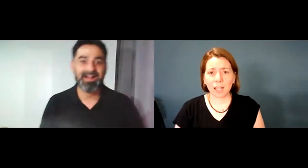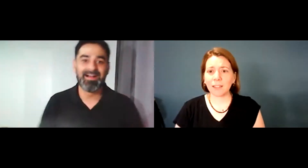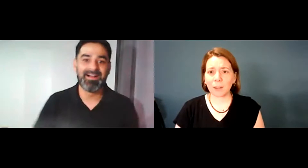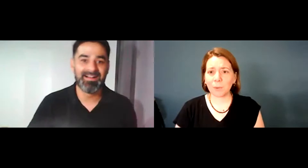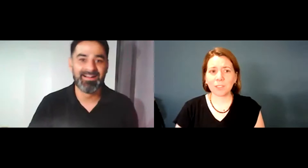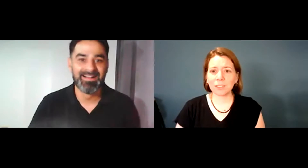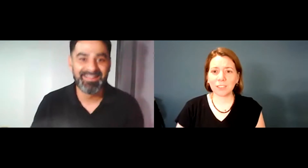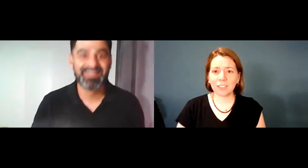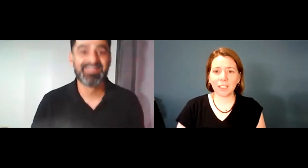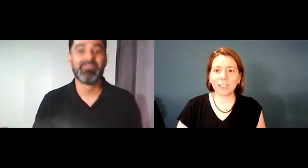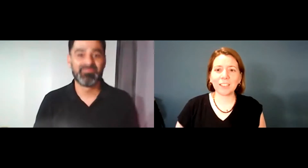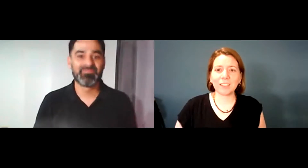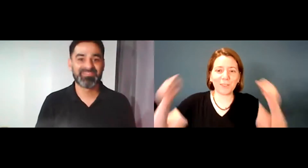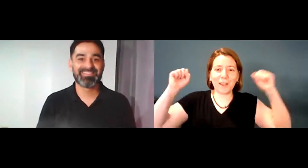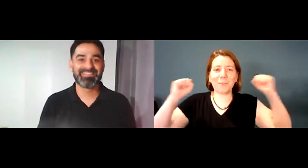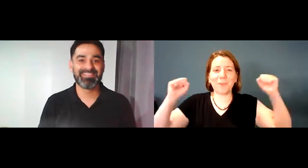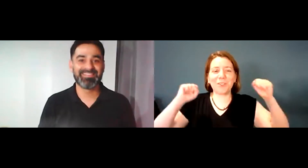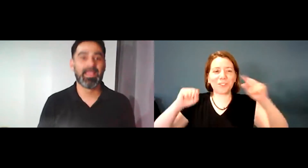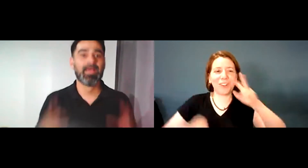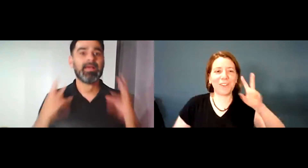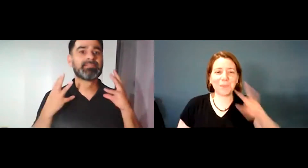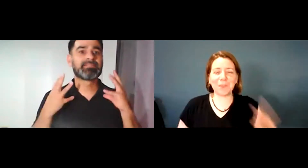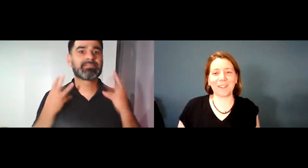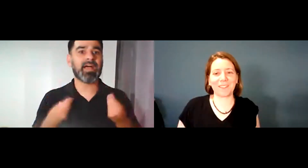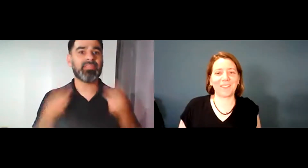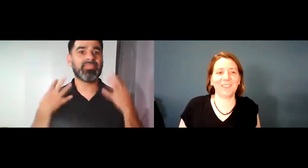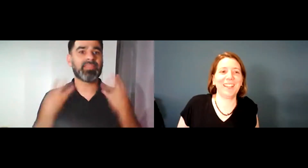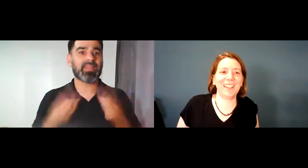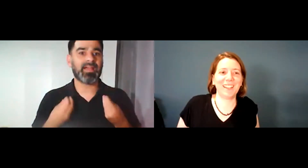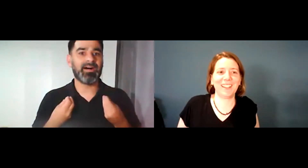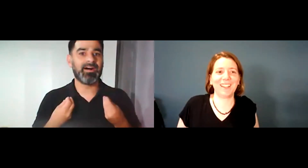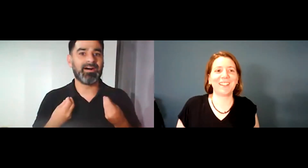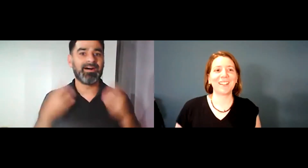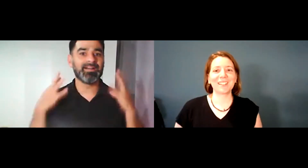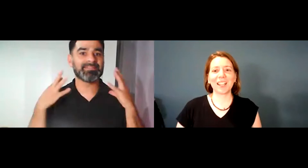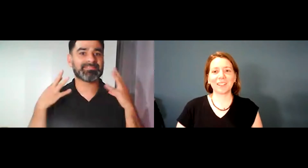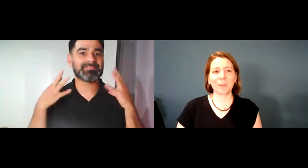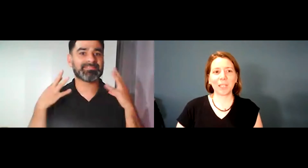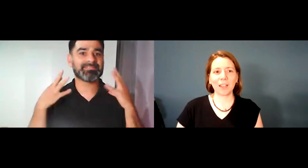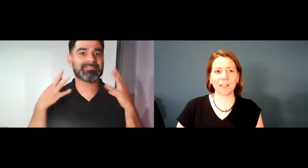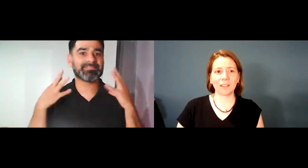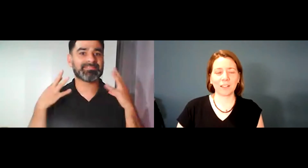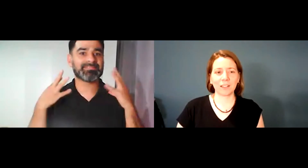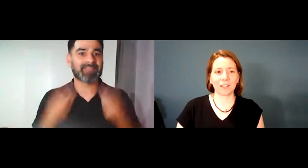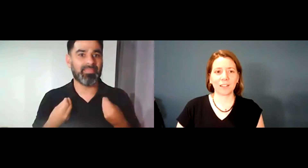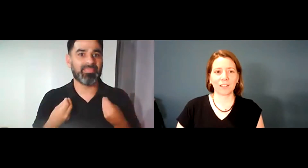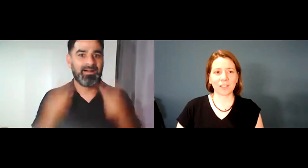Sandra, ¿vos te entendiste? Listo, vamos, yo no lo pude ver. Bien. Sandra, mira.